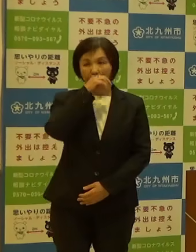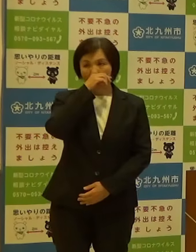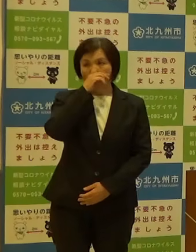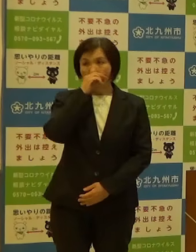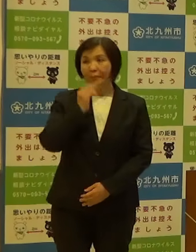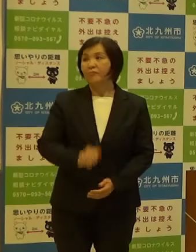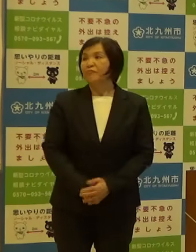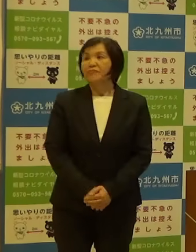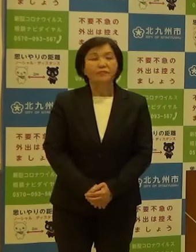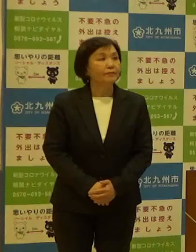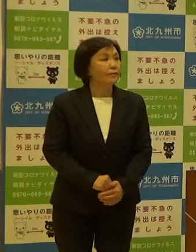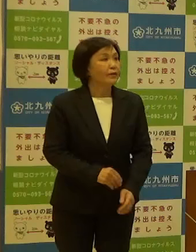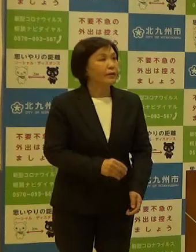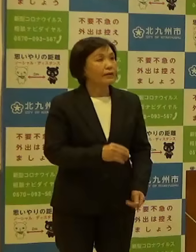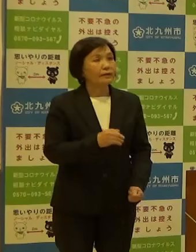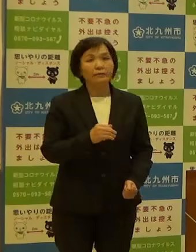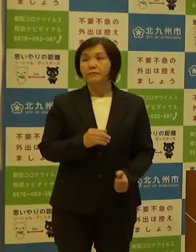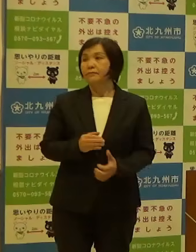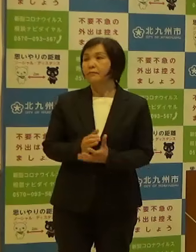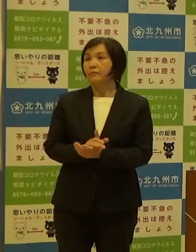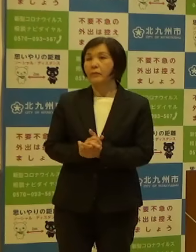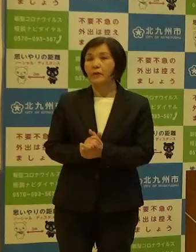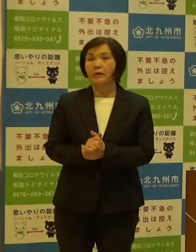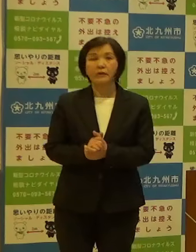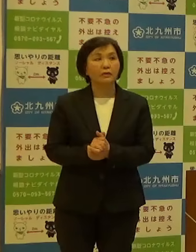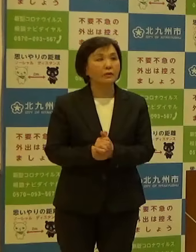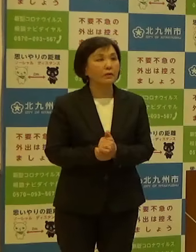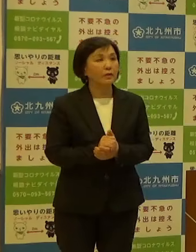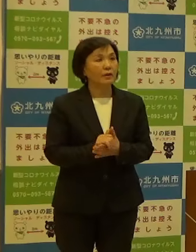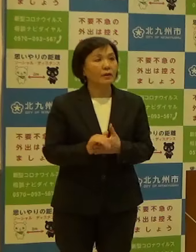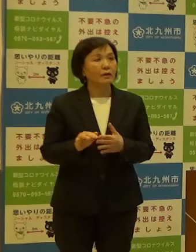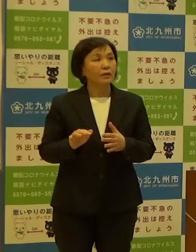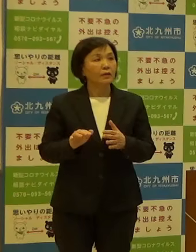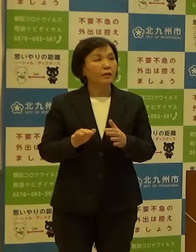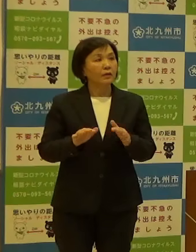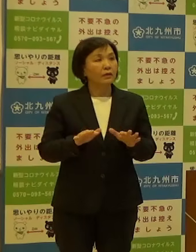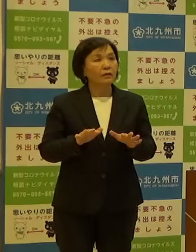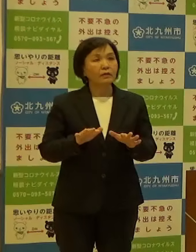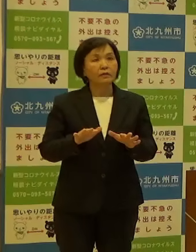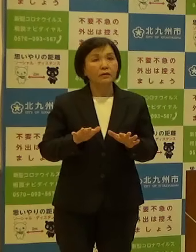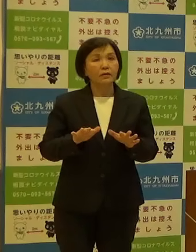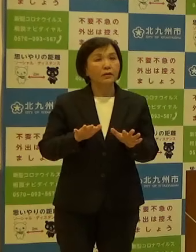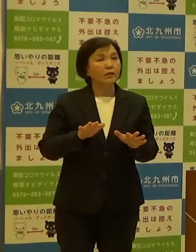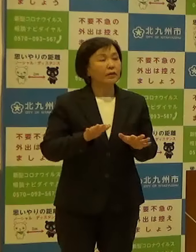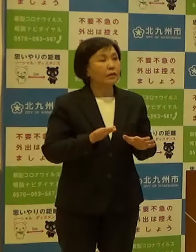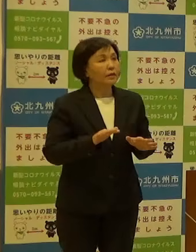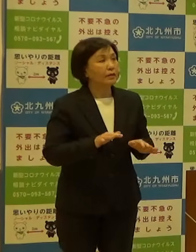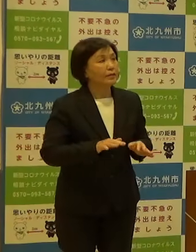あ、妻様の提議なんですけれども、今福岡市が